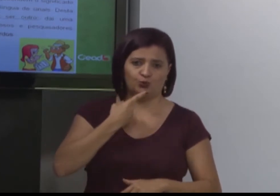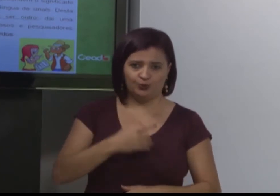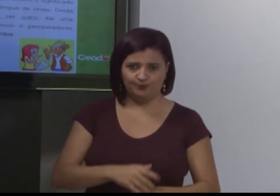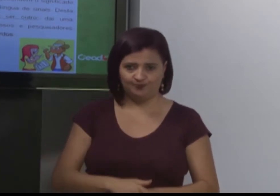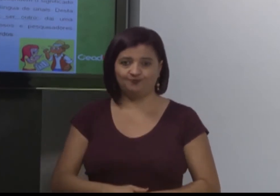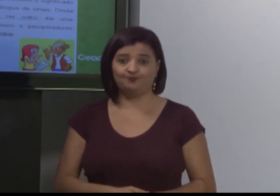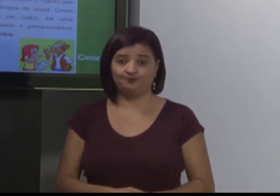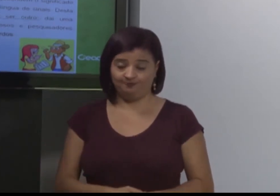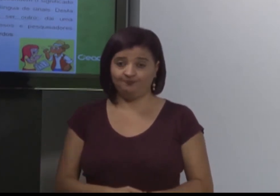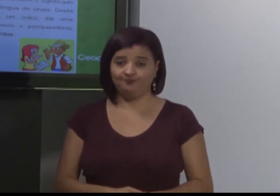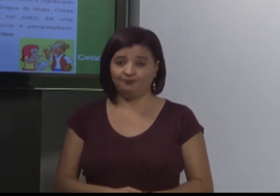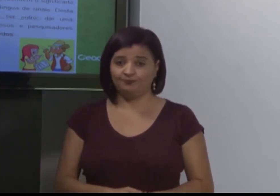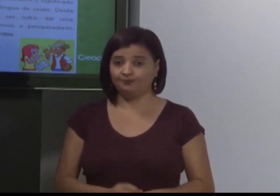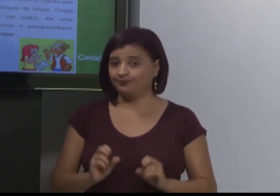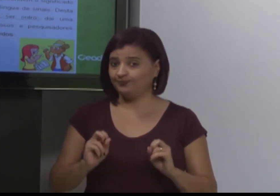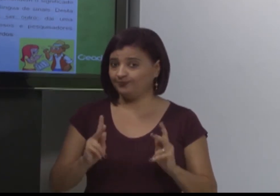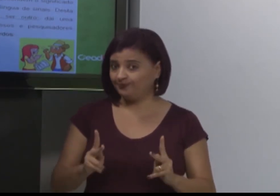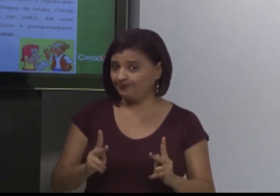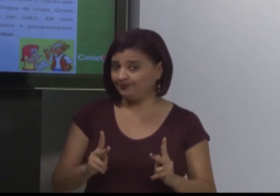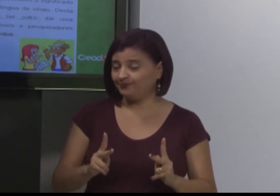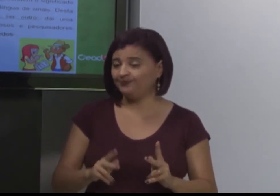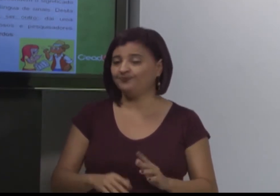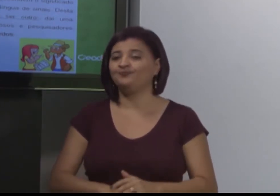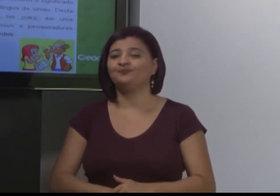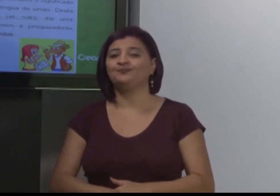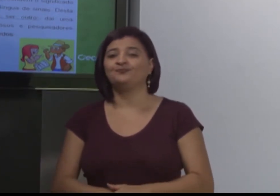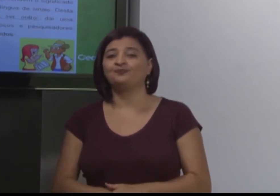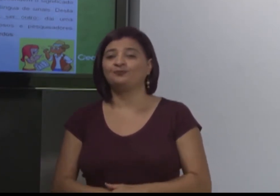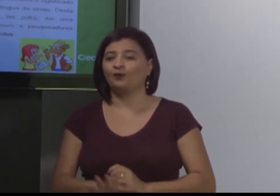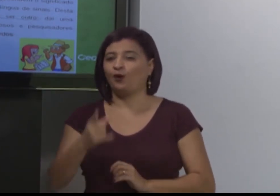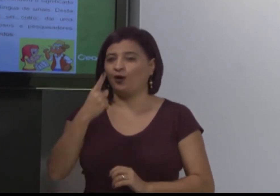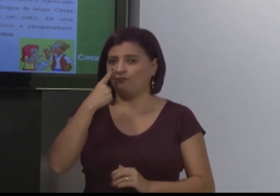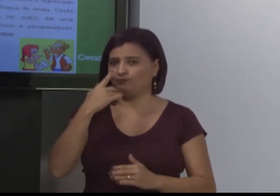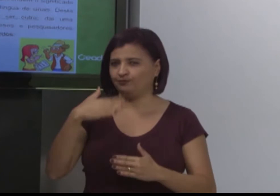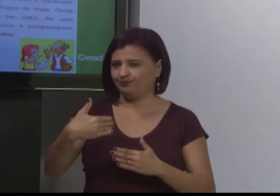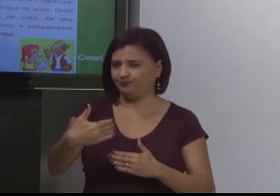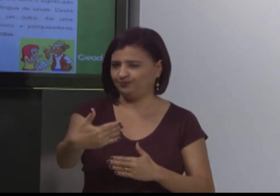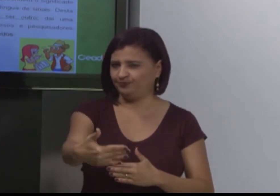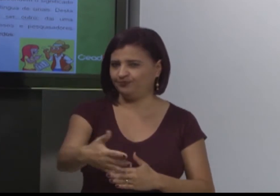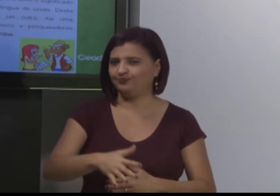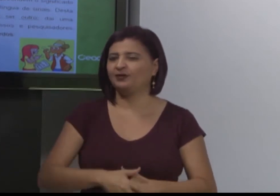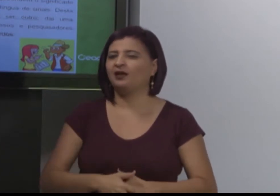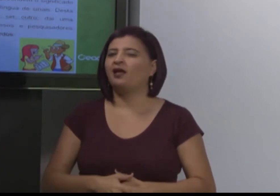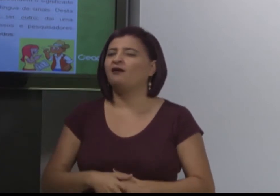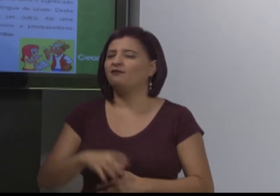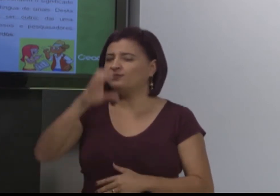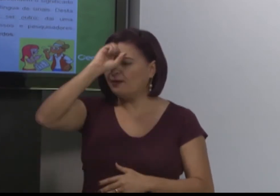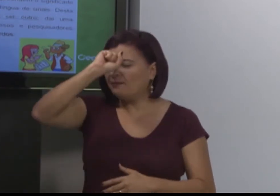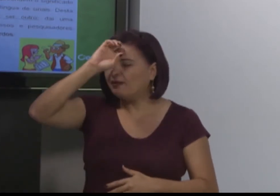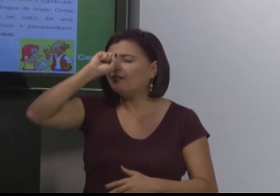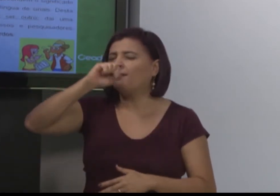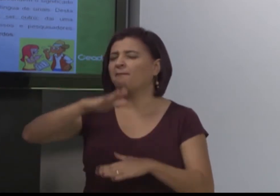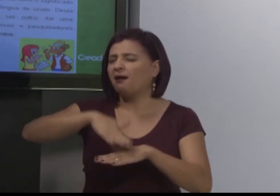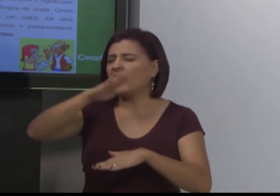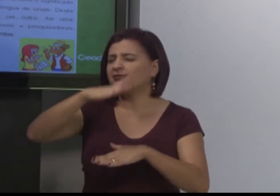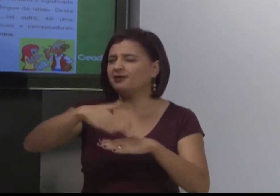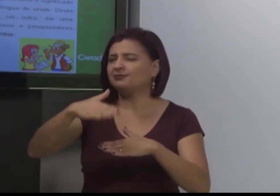adaptações curriculares. Pensemos em um currículo direcionado, próprio para o surdo. Ok? Vamos ver